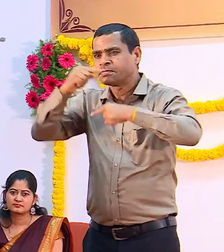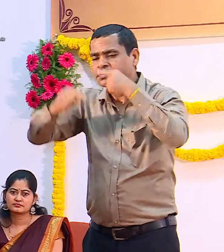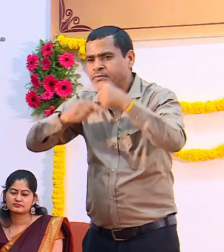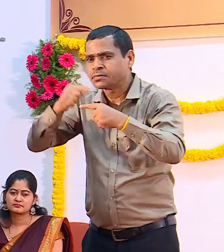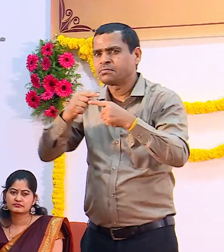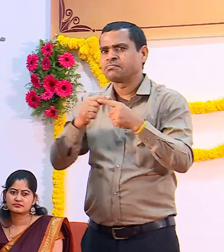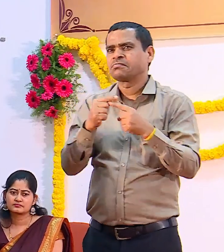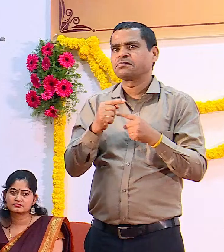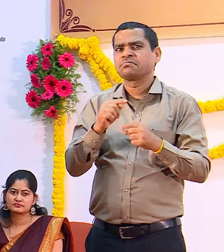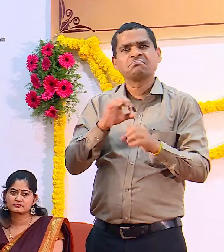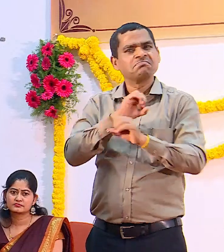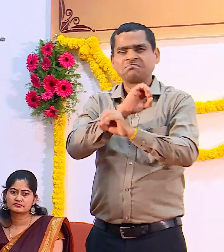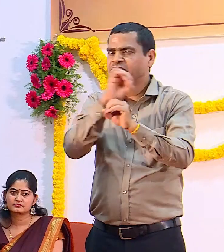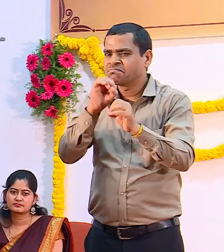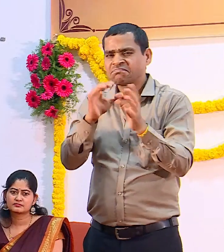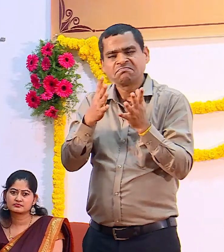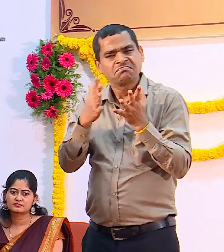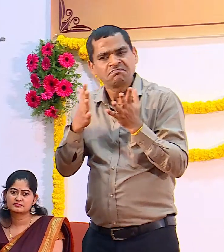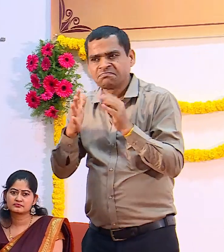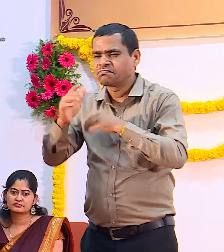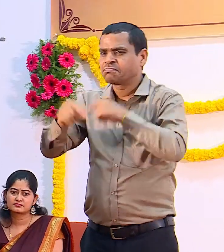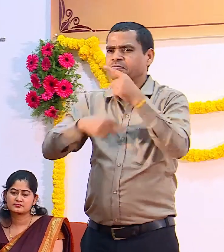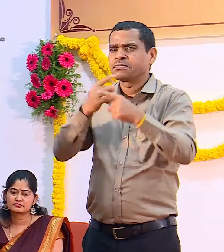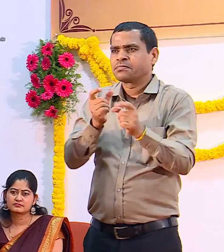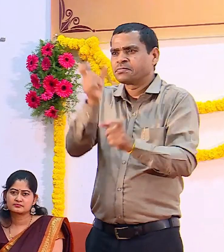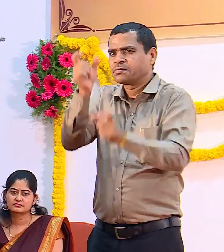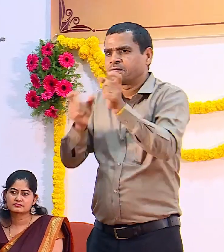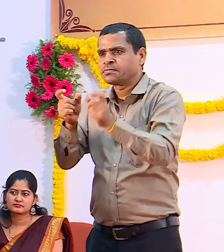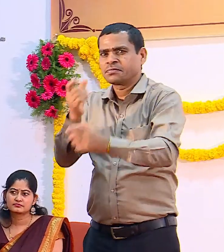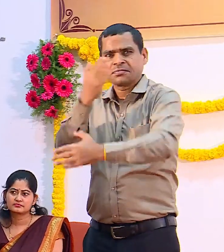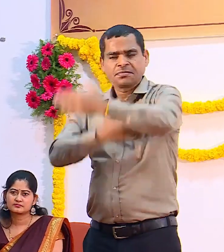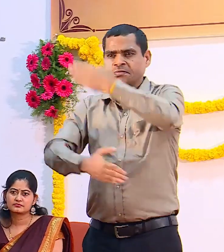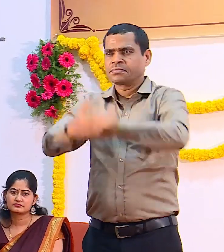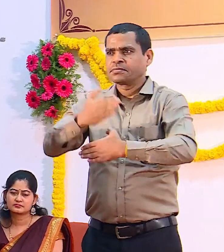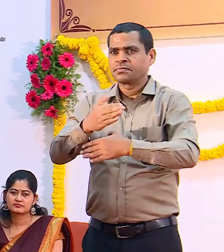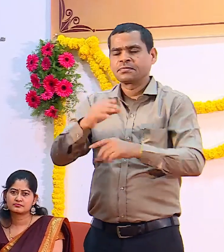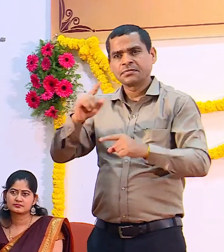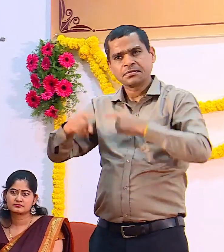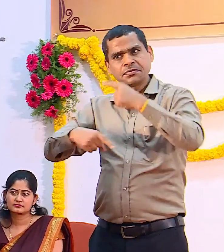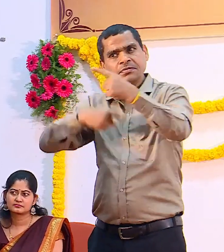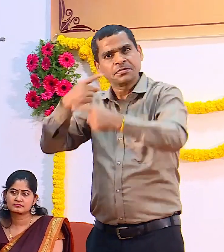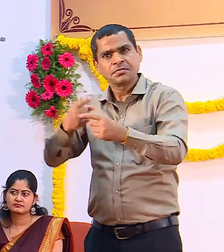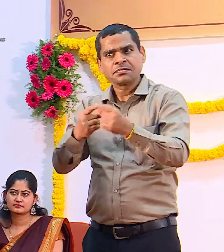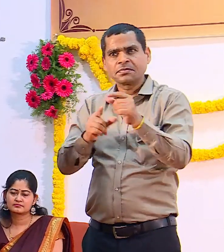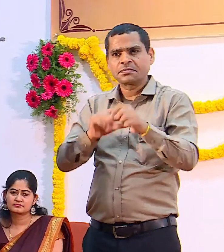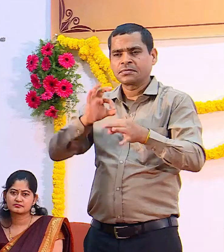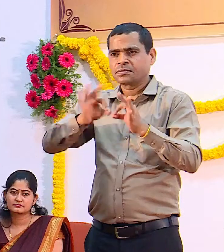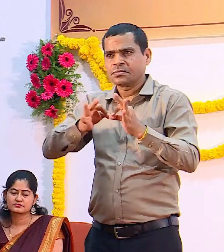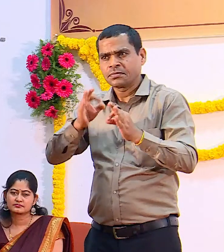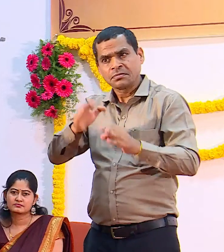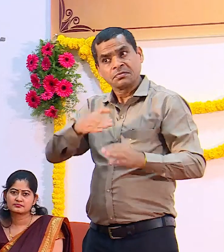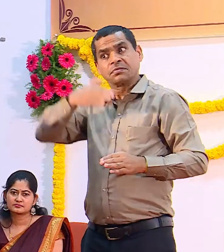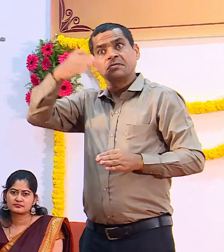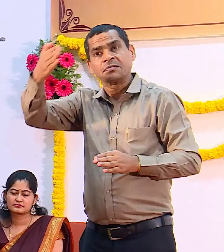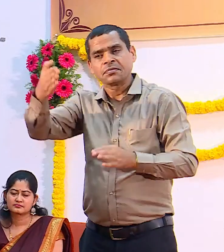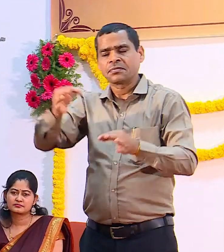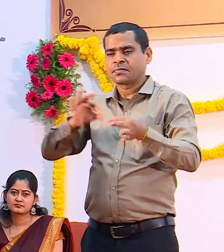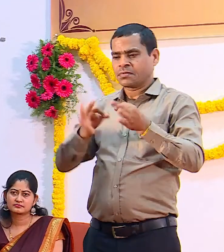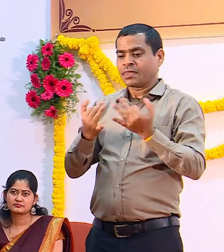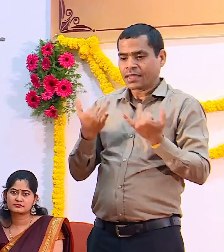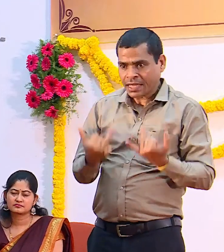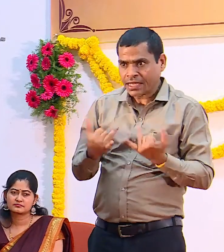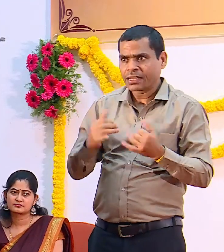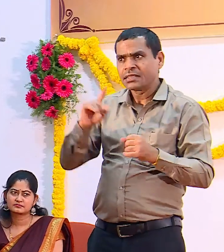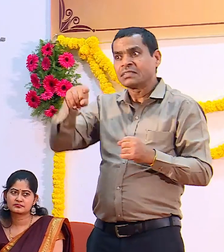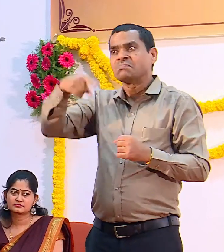want to have a person like we have the person in sign language here making the sign language so they don't want to because